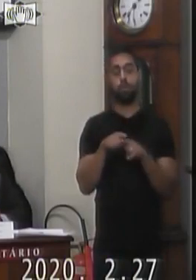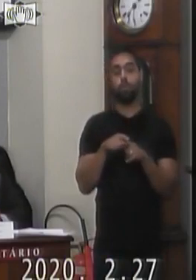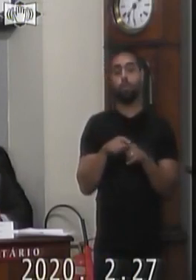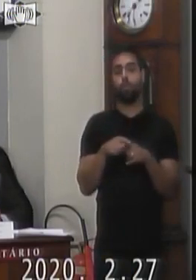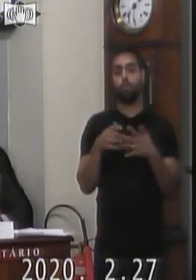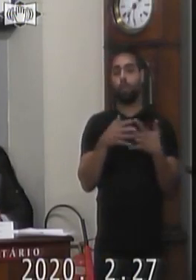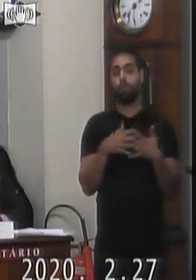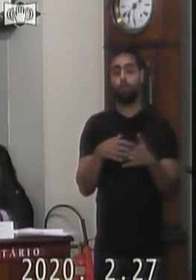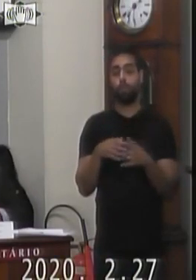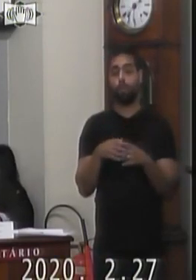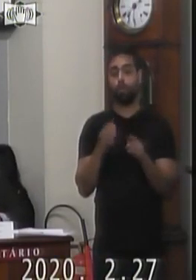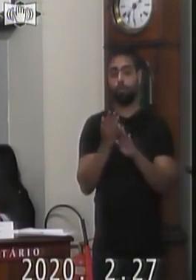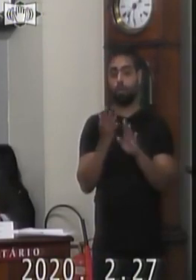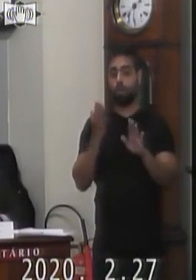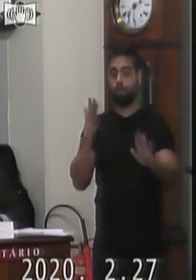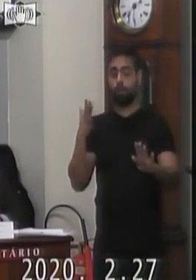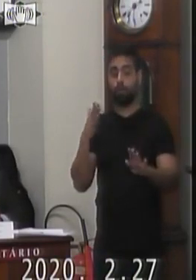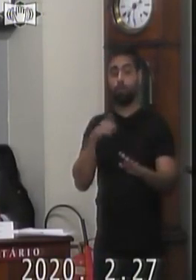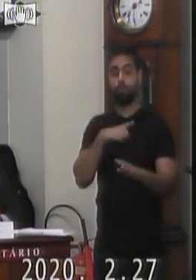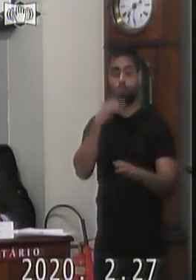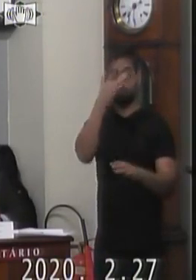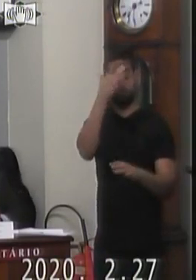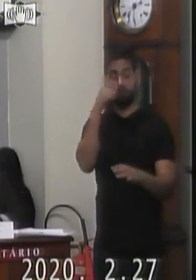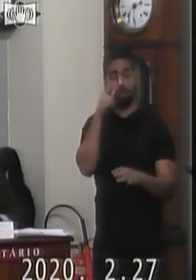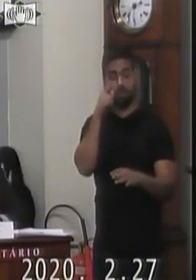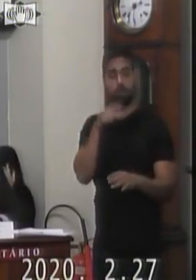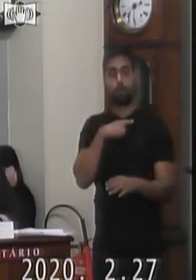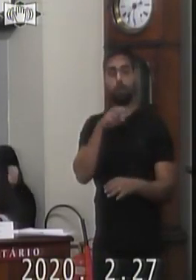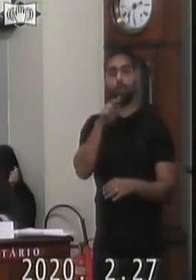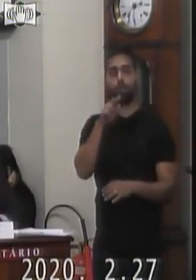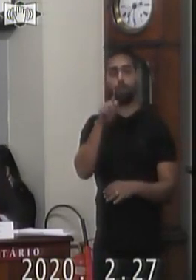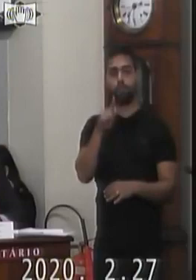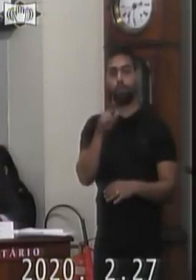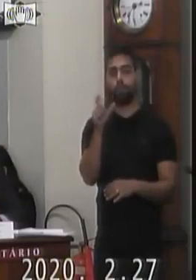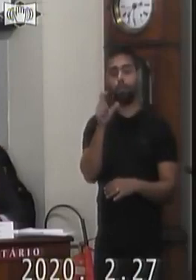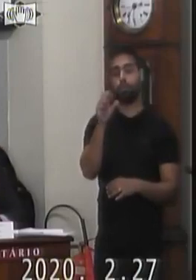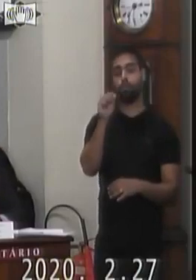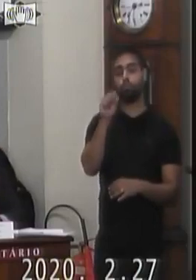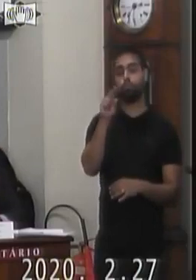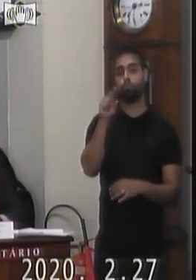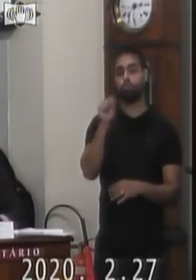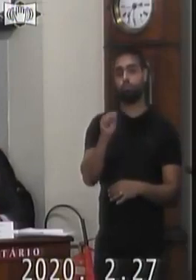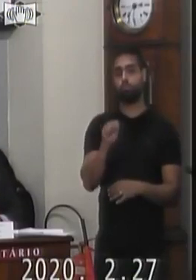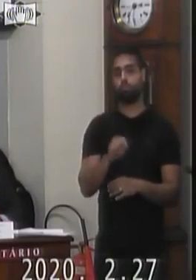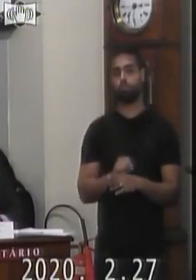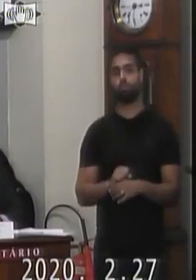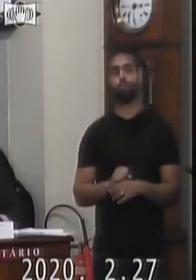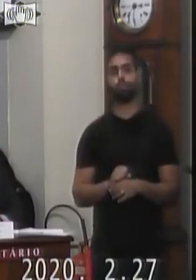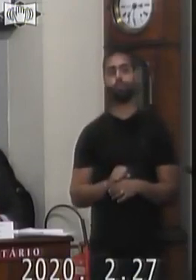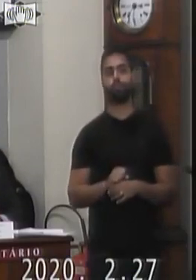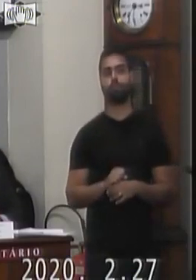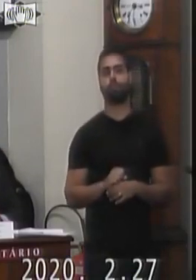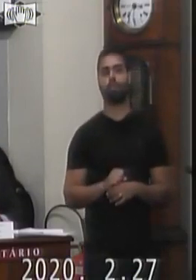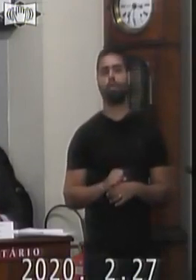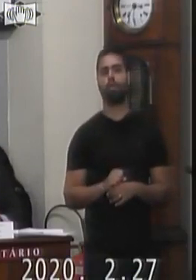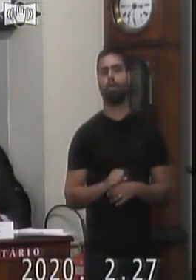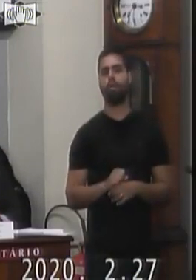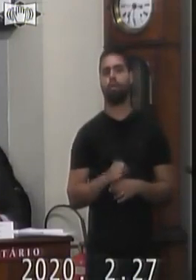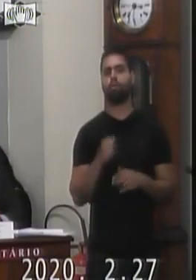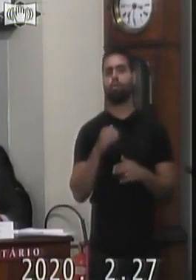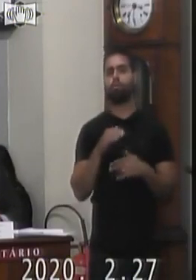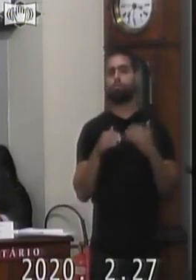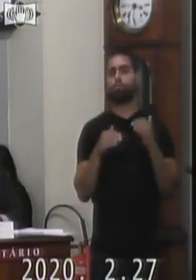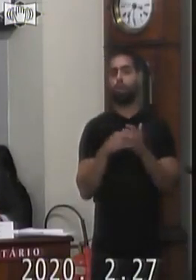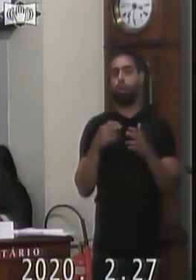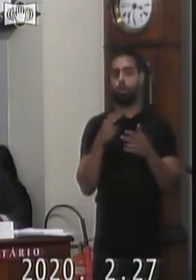realizado por ordem de chegada, as interessadas deverão levar o RG, CPF e cartão do SUS. Por tantos benefícios que podem advir desta aquisição e